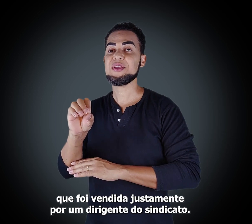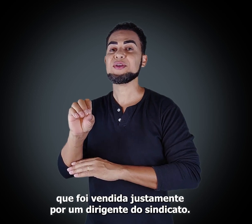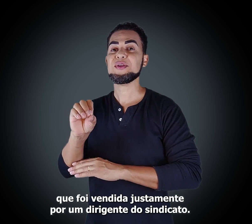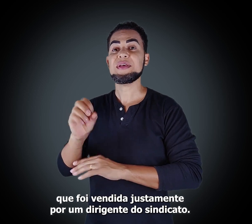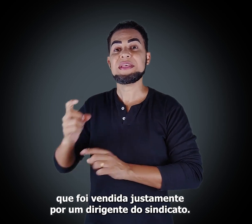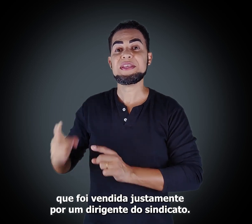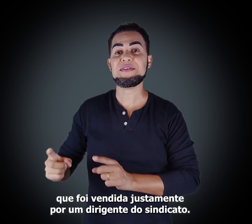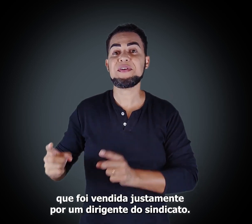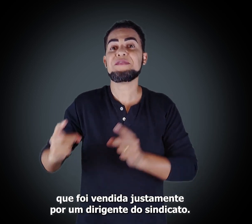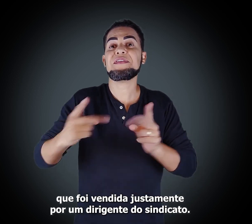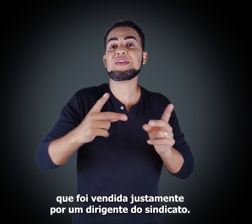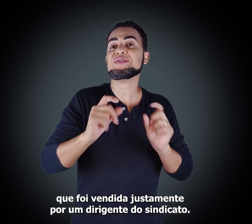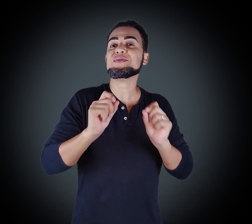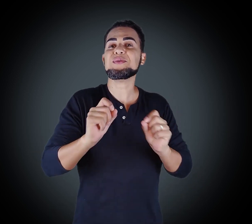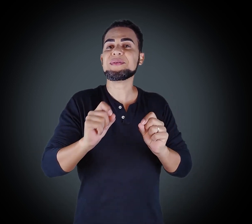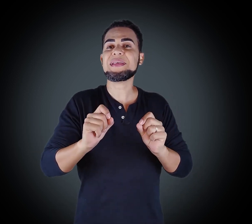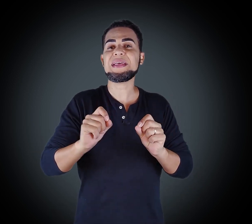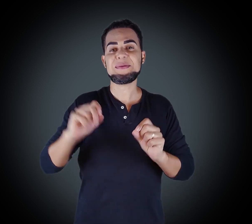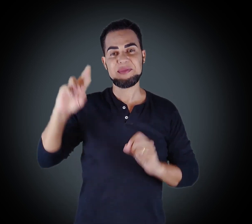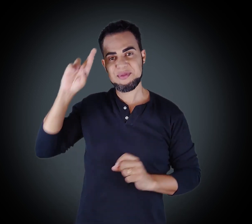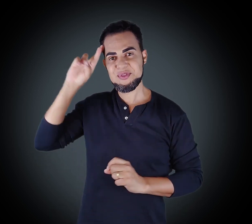por um dirigente do sindicato.